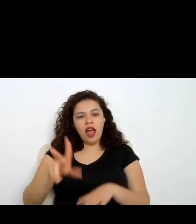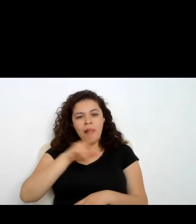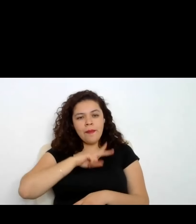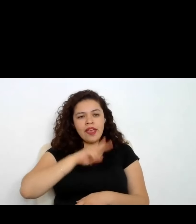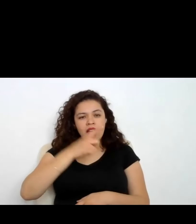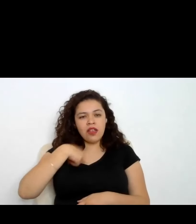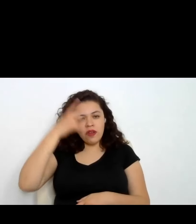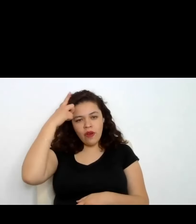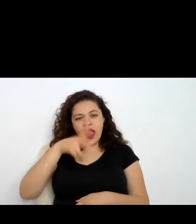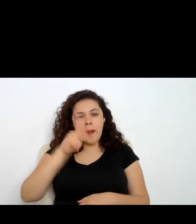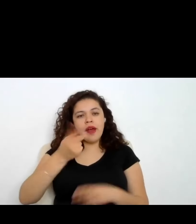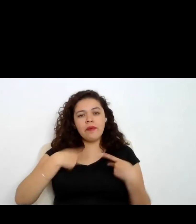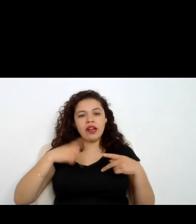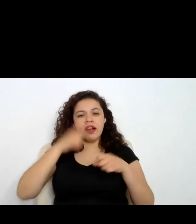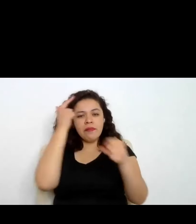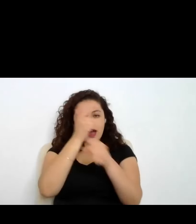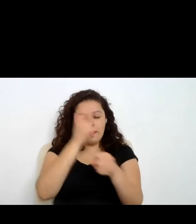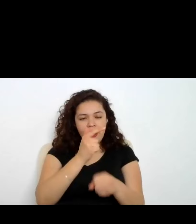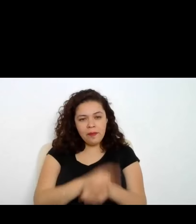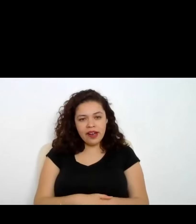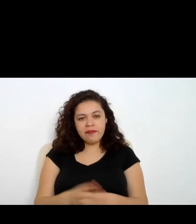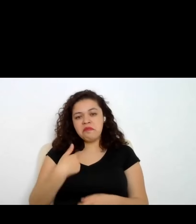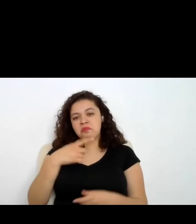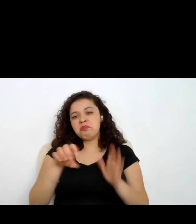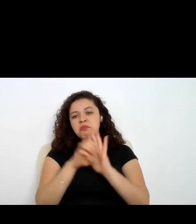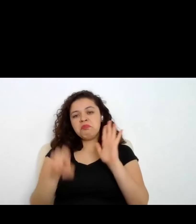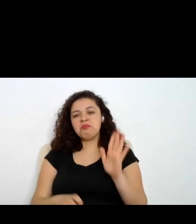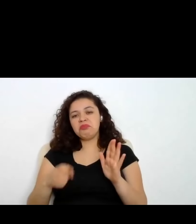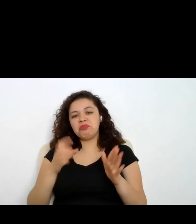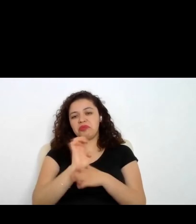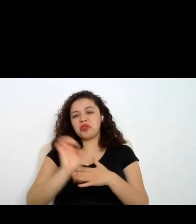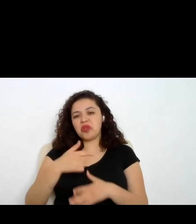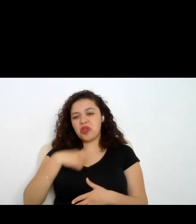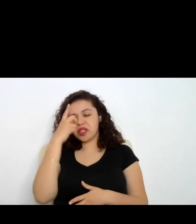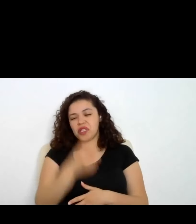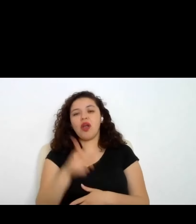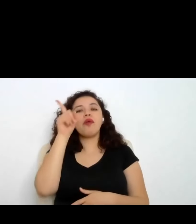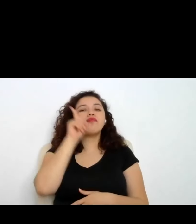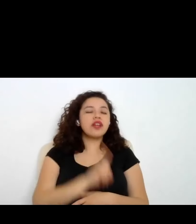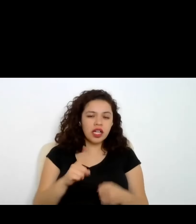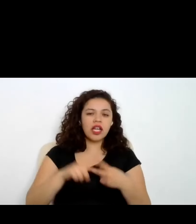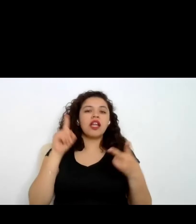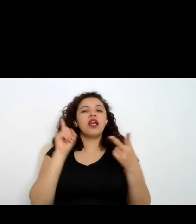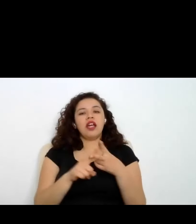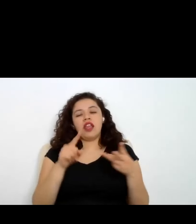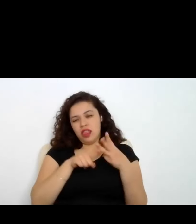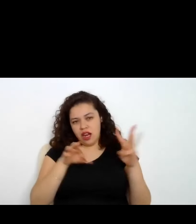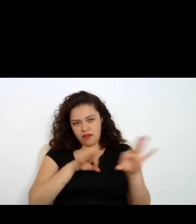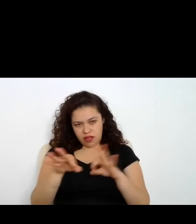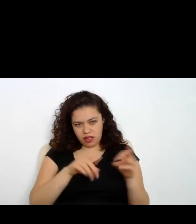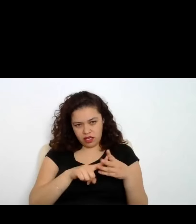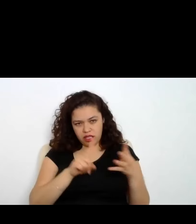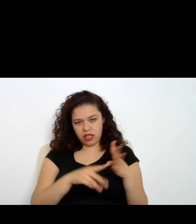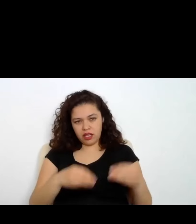me hagan identificable. Entonces, si yo digo una mujer de tantos años que trabaja en tal parte, que